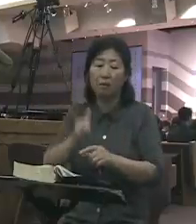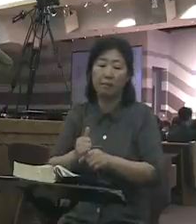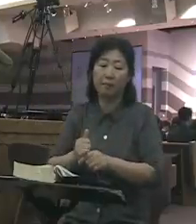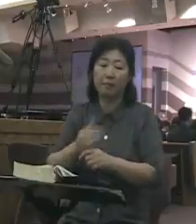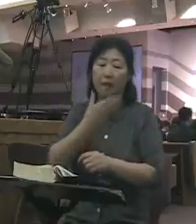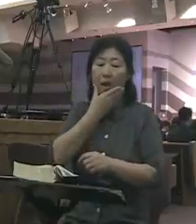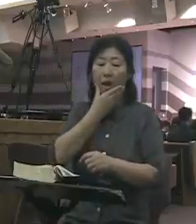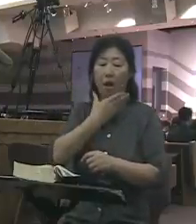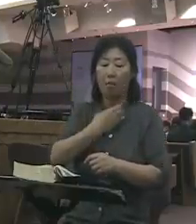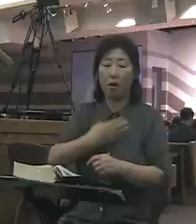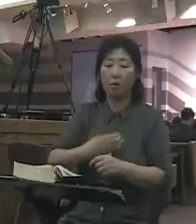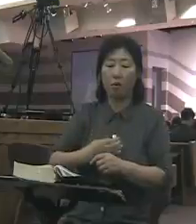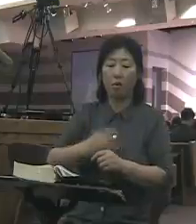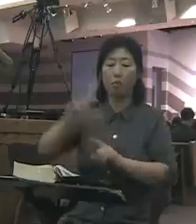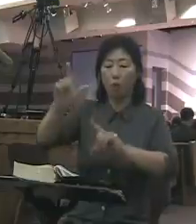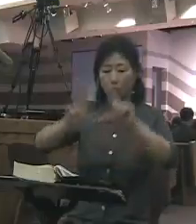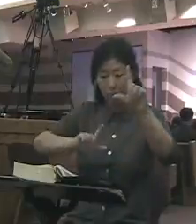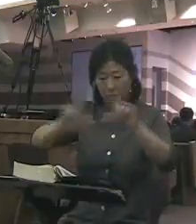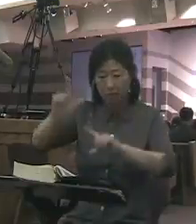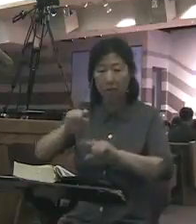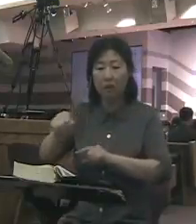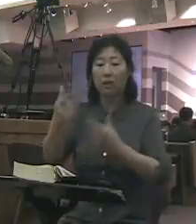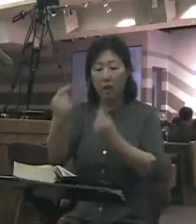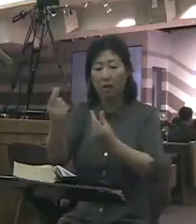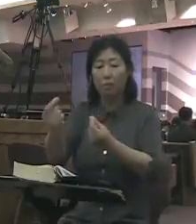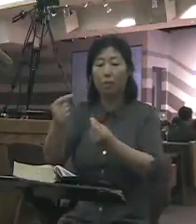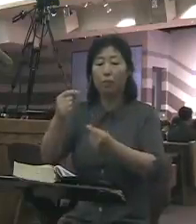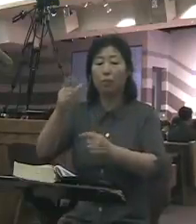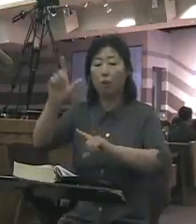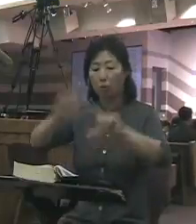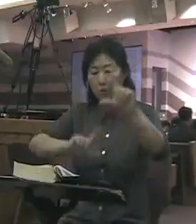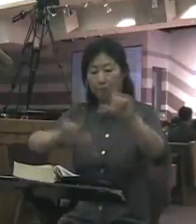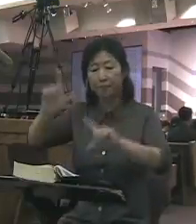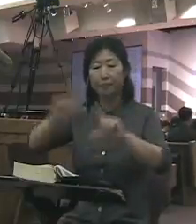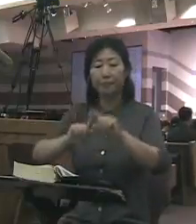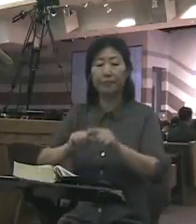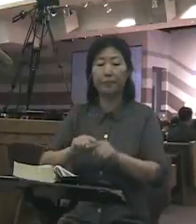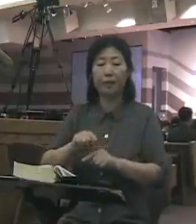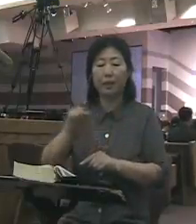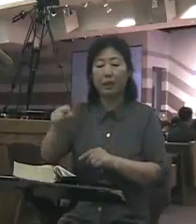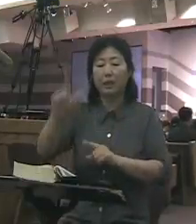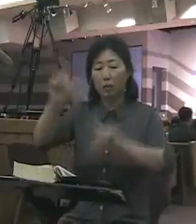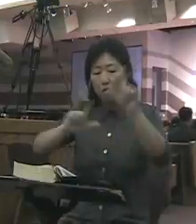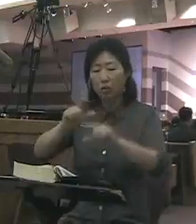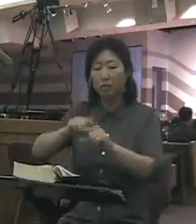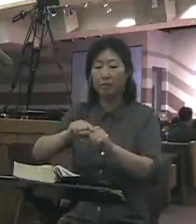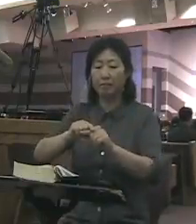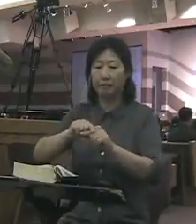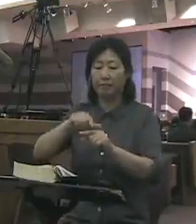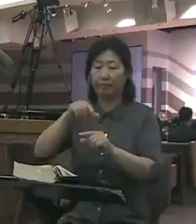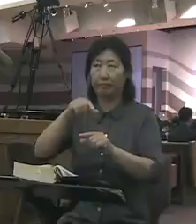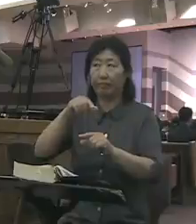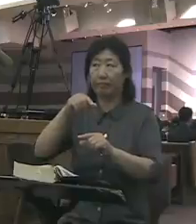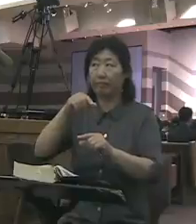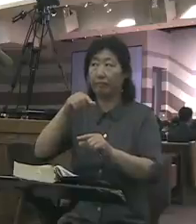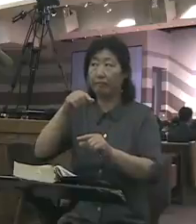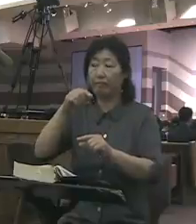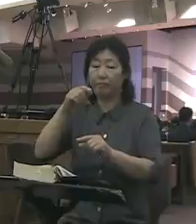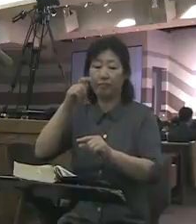아브라함의 모습이 그런 모습이었어요. 이 모습을 우리가 캐치하고 아브라함의 자손이라고 불림을 받고